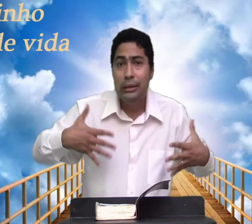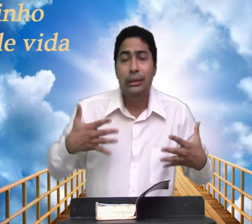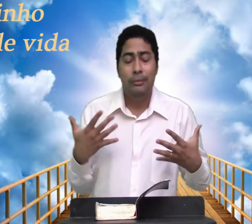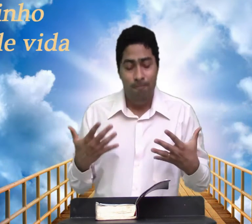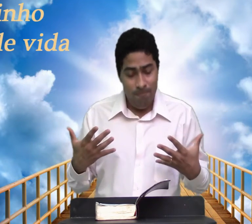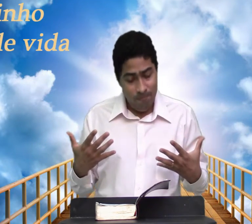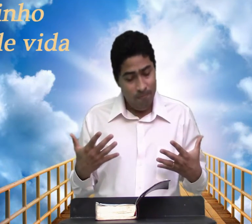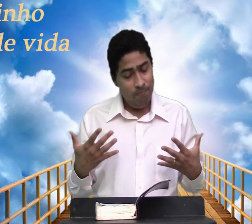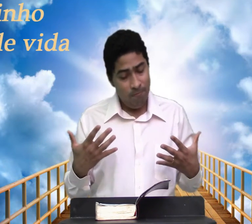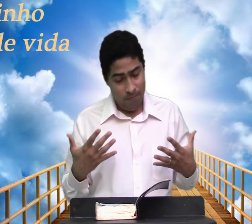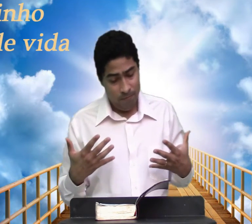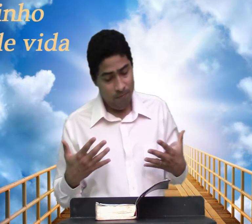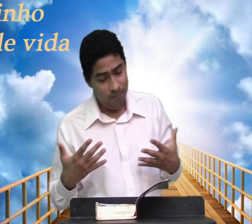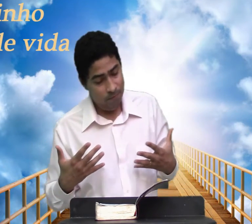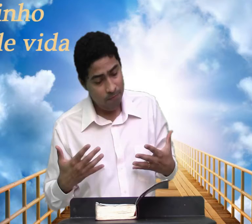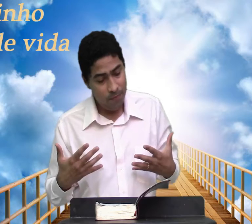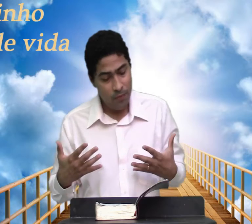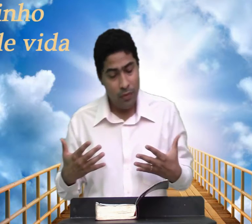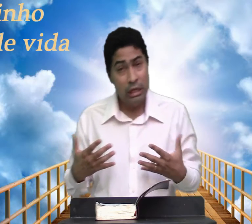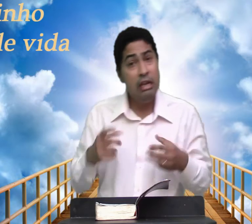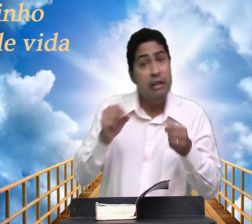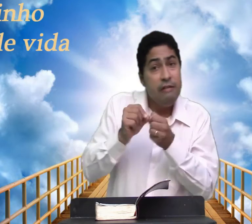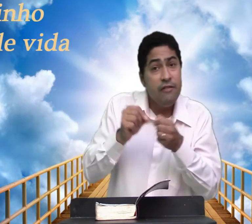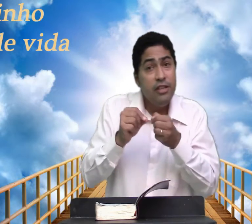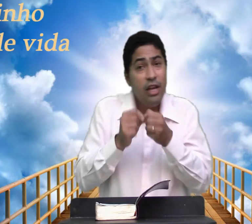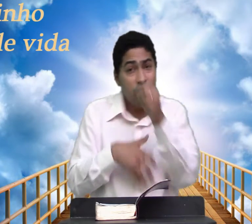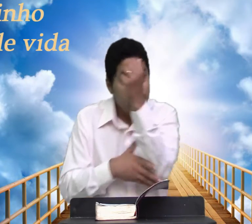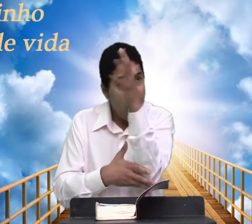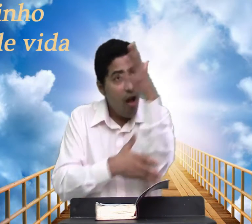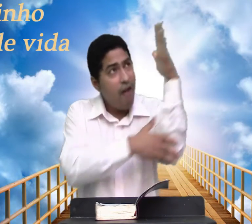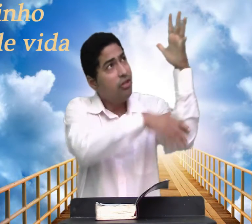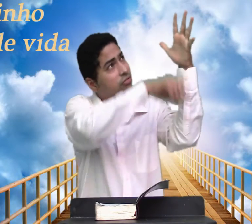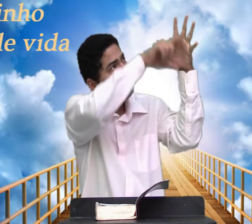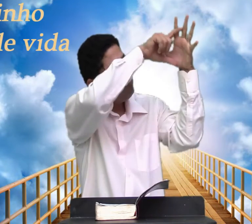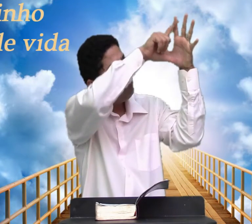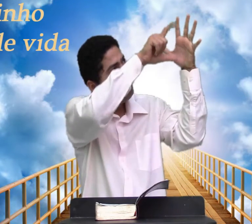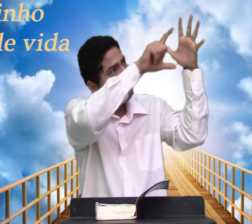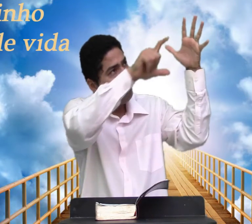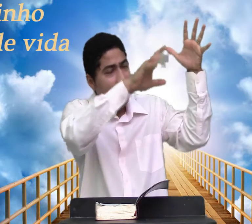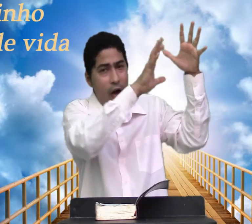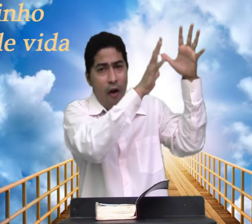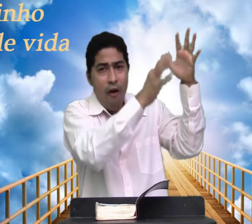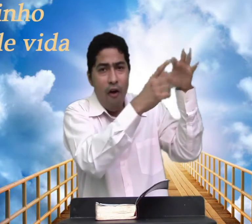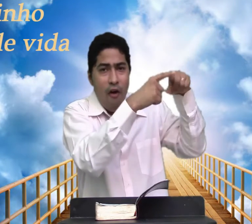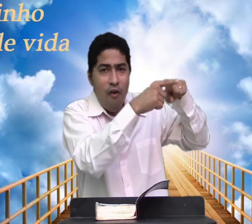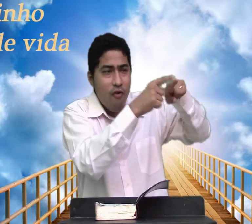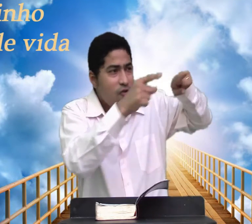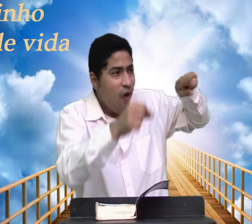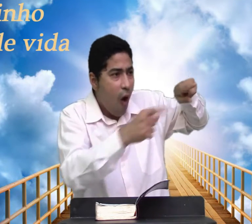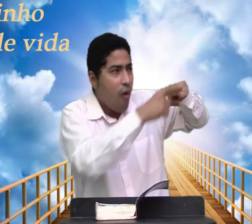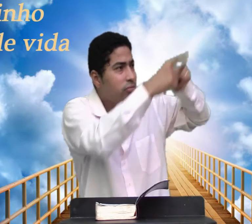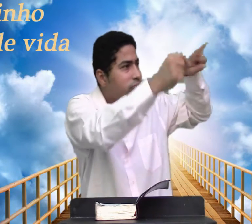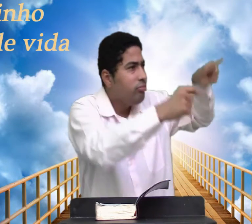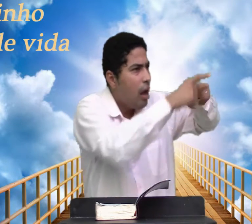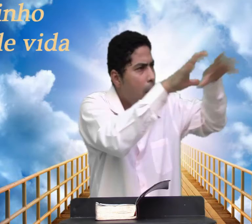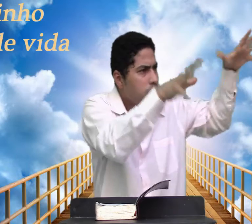E dessa forma, eles então pegaram folhas da figueira e fizeram para